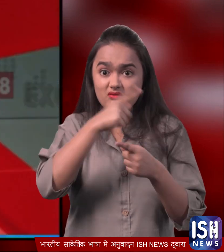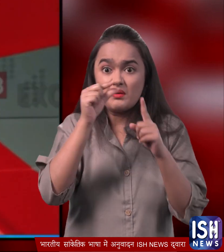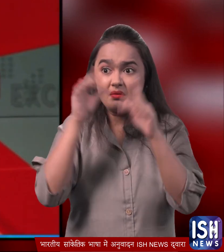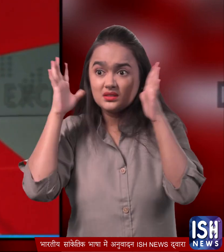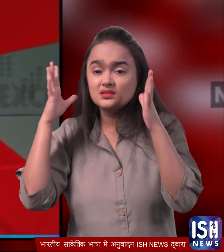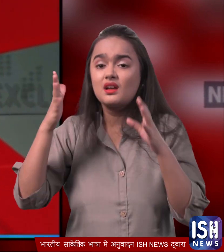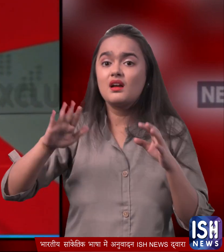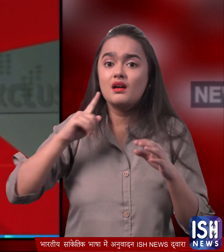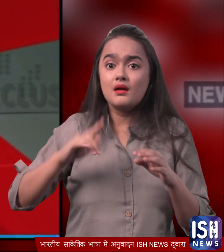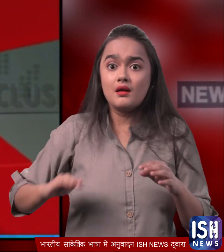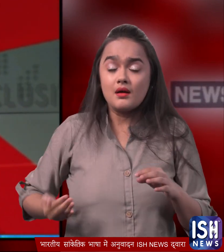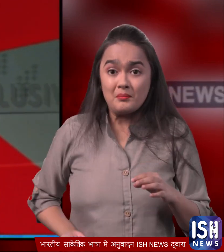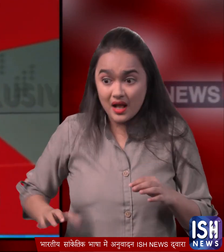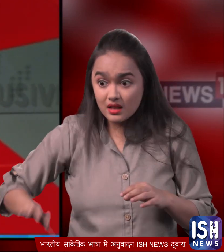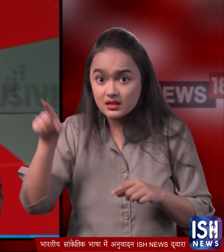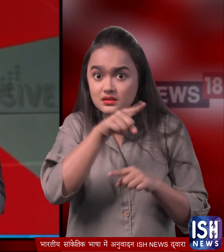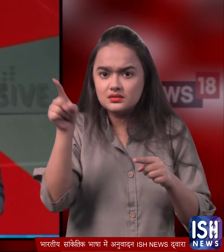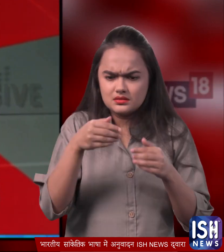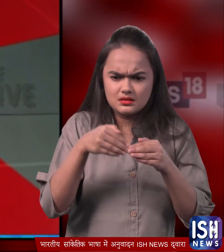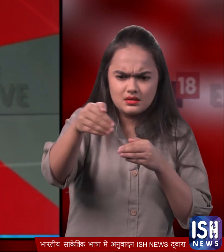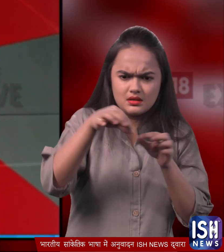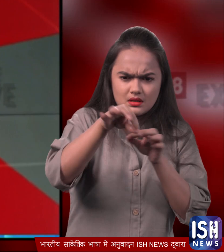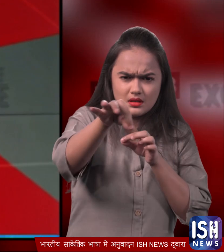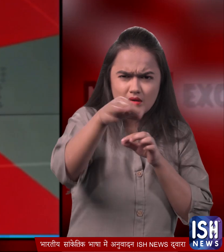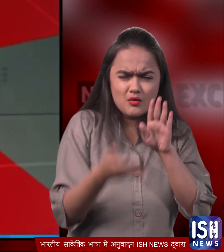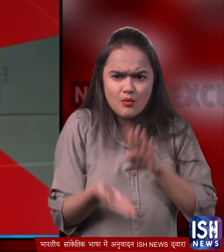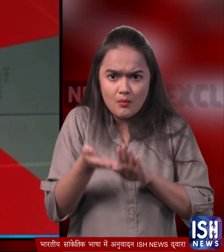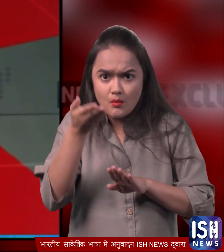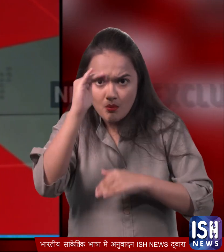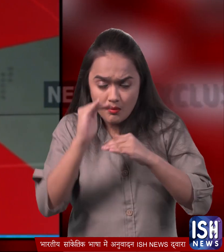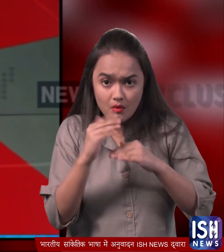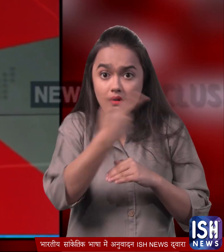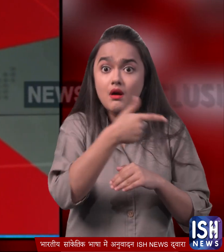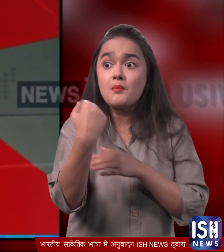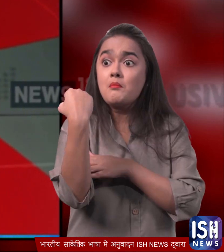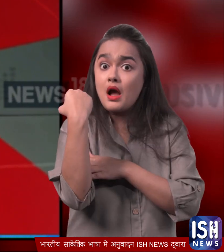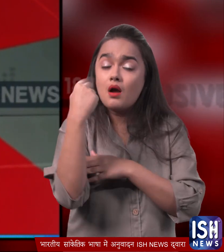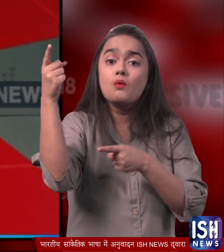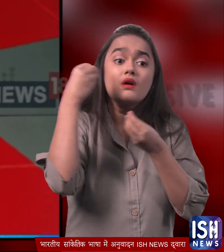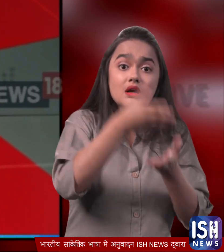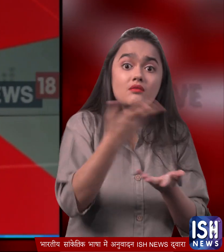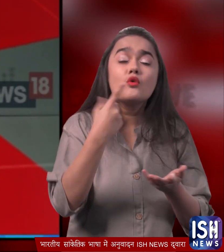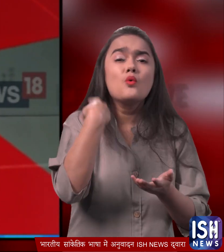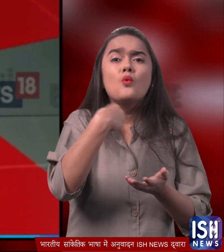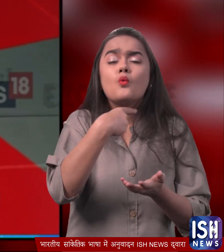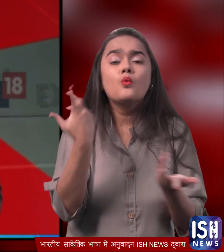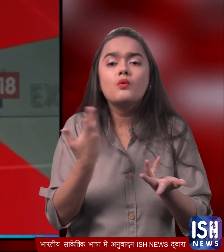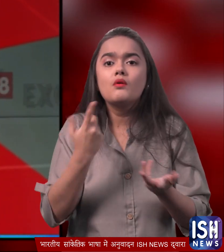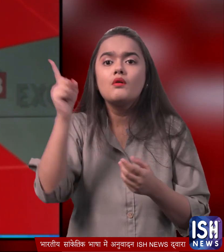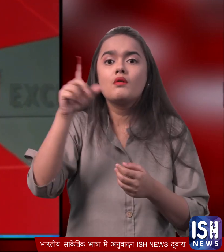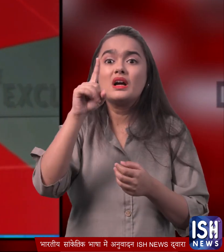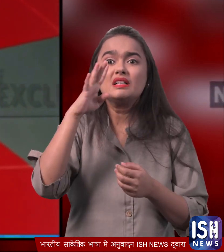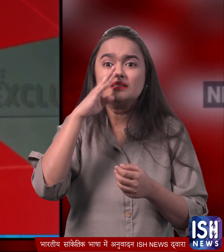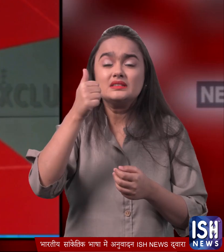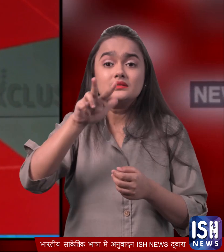को पाकिस्तान और बांग्लादेश के बॉर्डर से कितनी दूरी तक जांच और कार्रवाई का अधिकार होगा, यह तय करने का